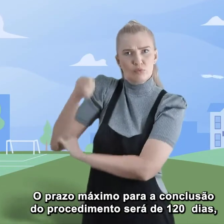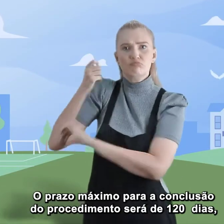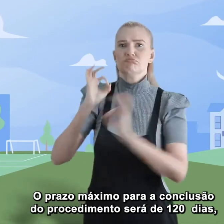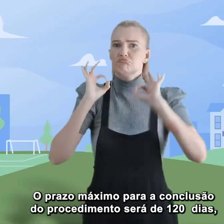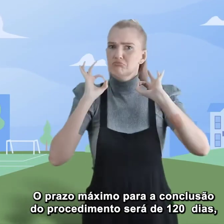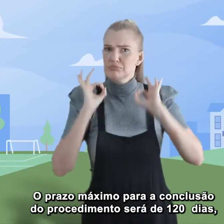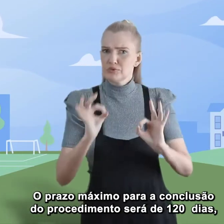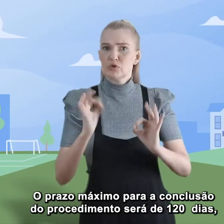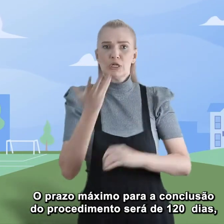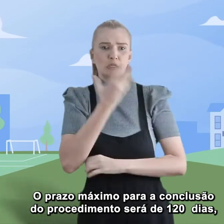dias